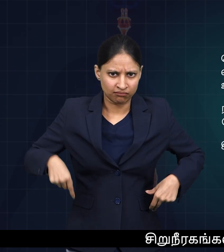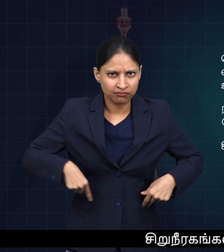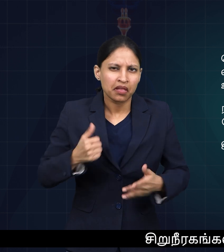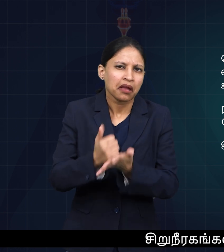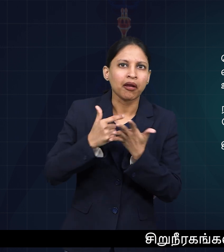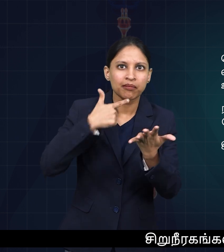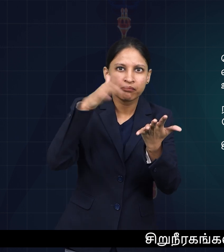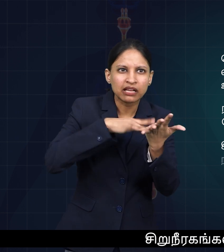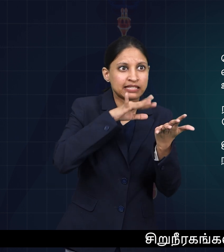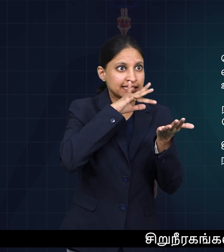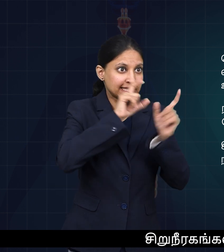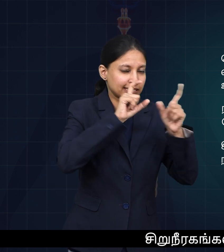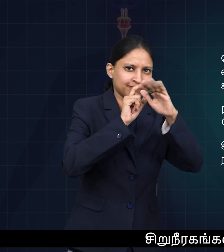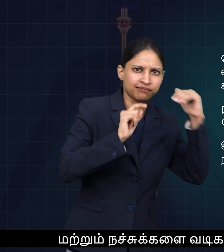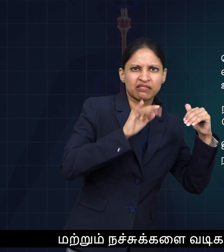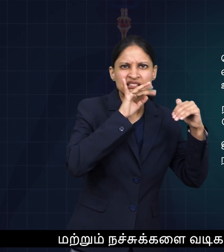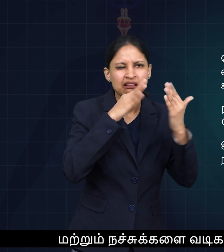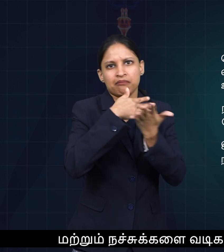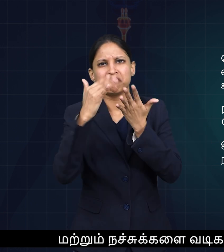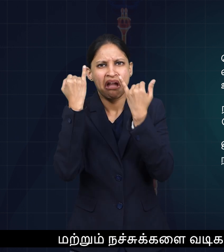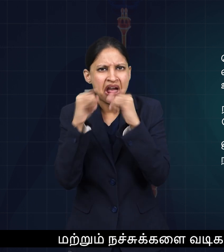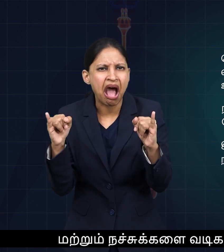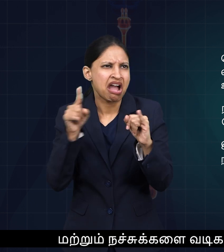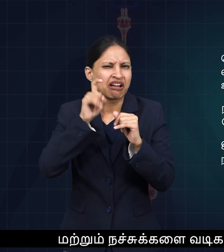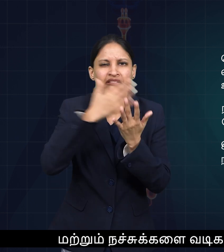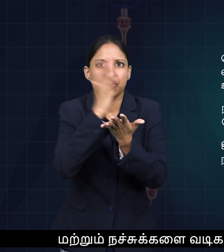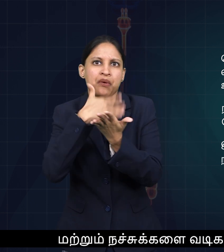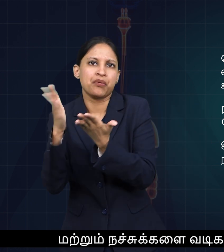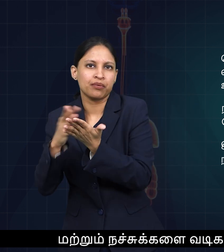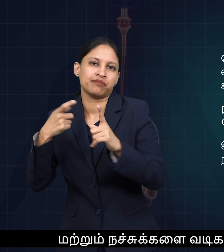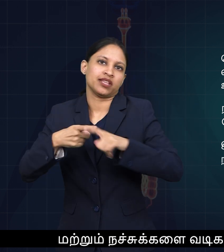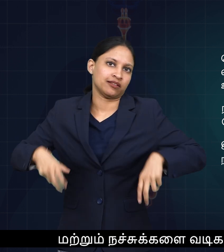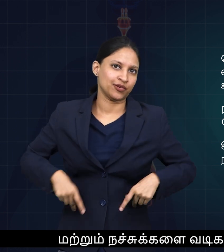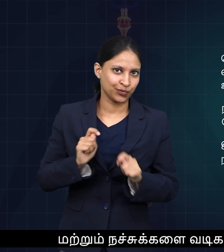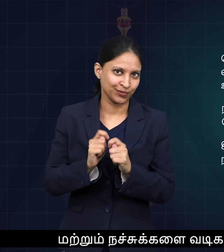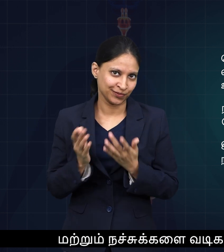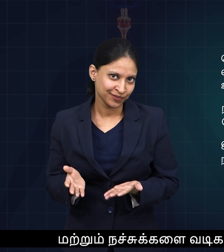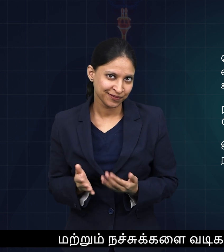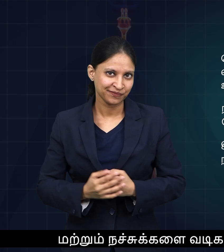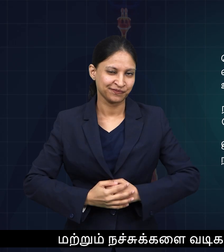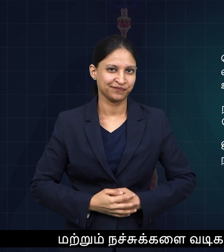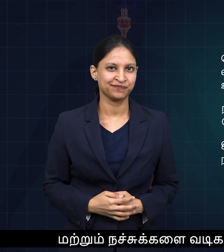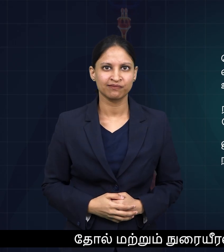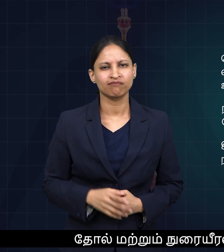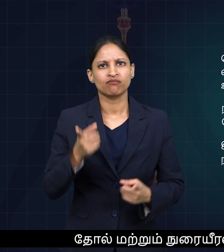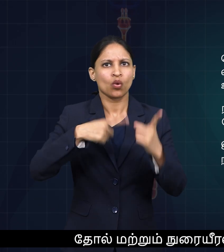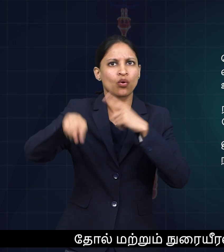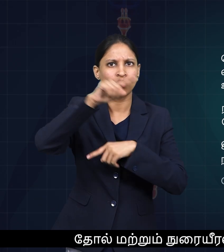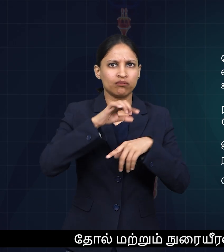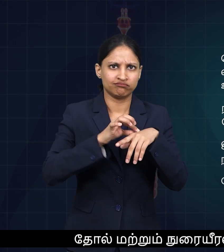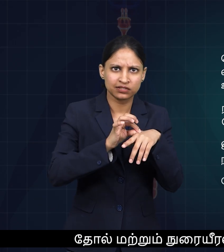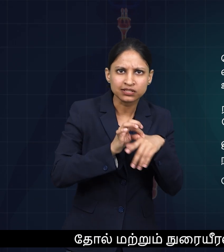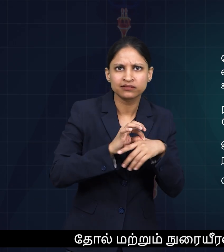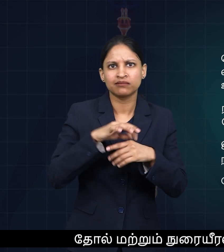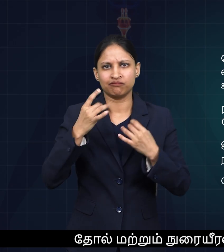சிறுநீரகங்கள் அதிகப்படியான நீர் மற்றும் நச்சுக்களை வடிகட்டி இரத்தத்தை சுத்திகரிக்கின்றன. தோல்